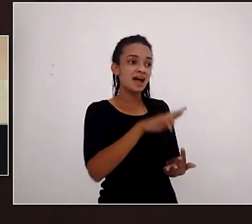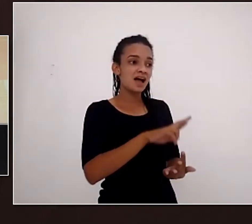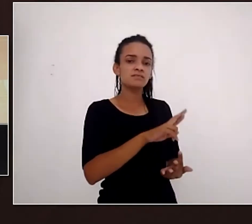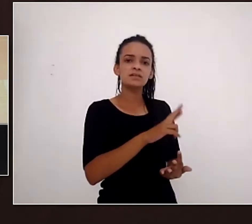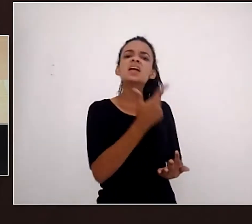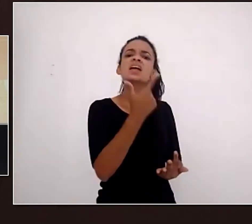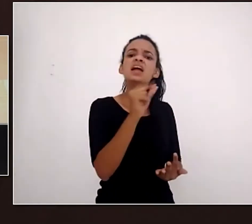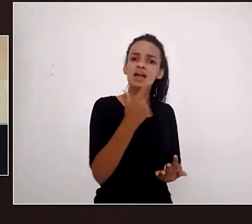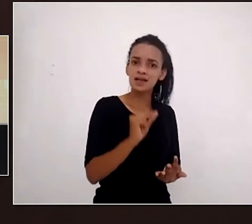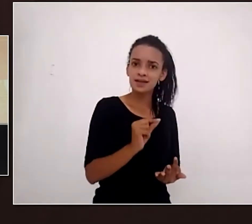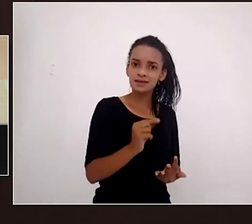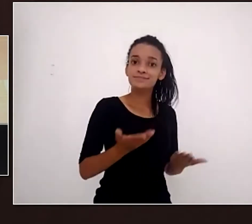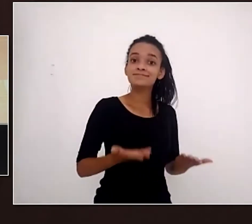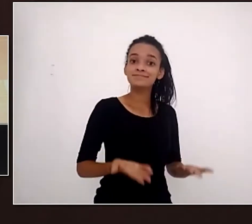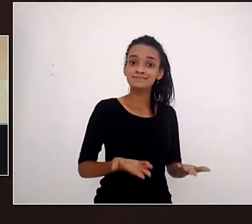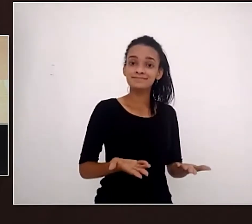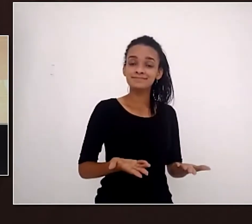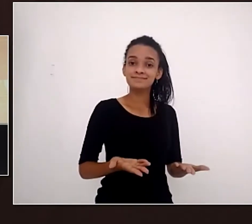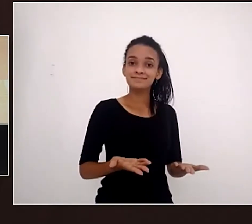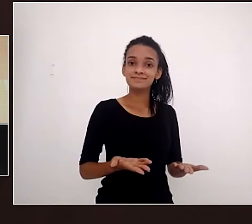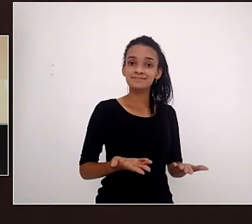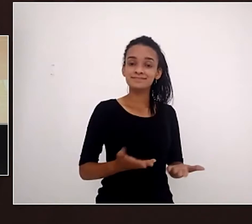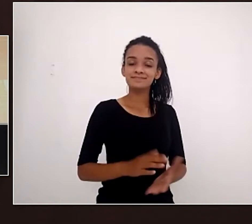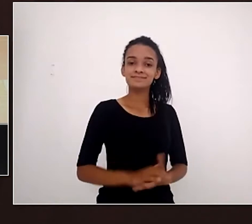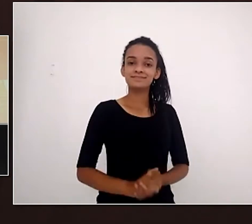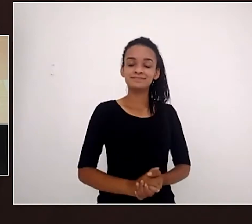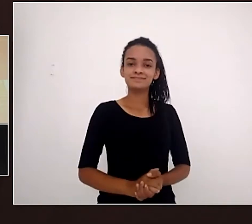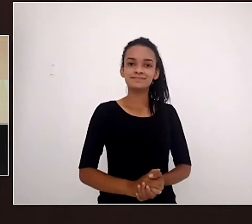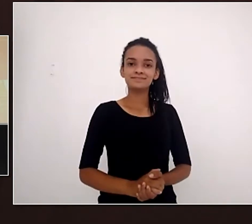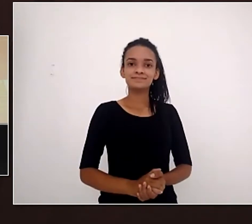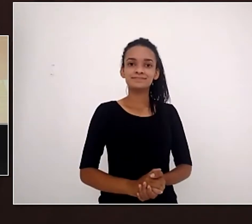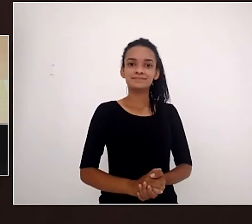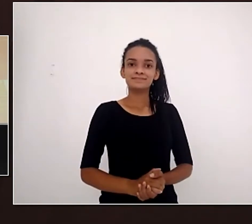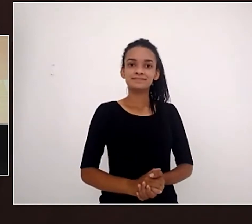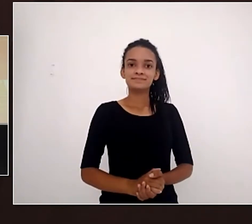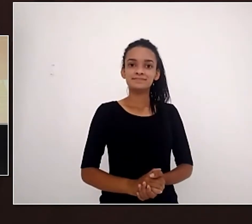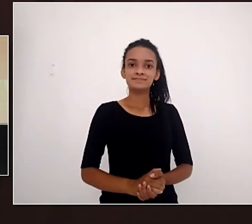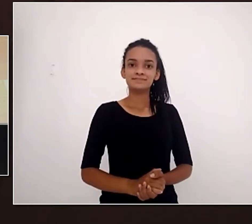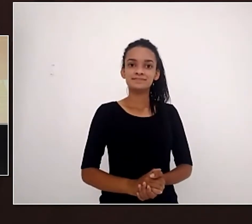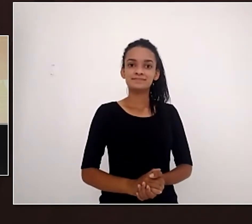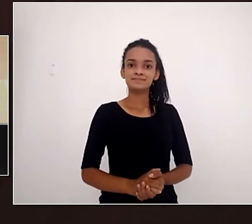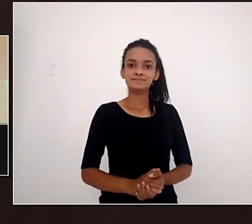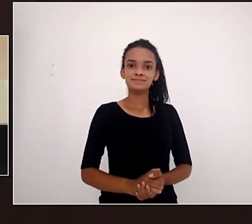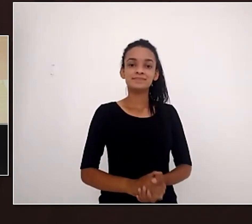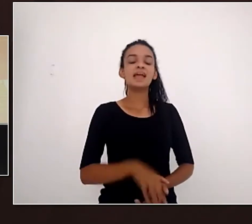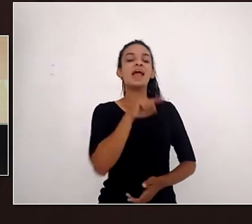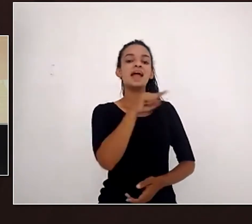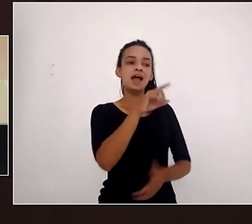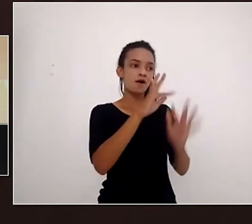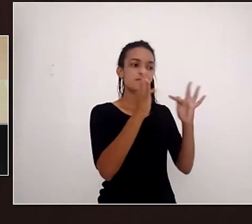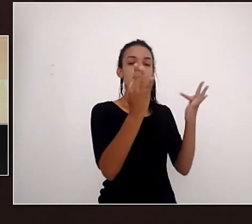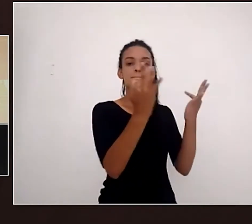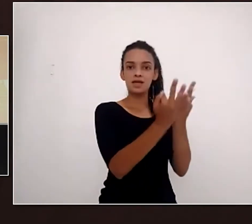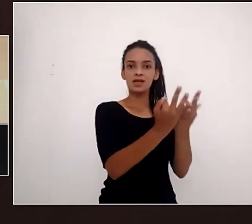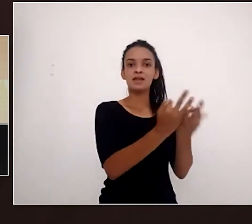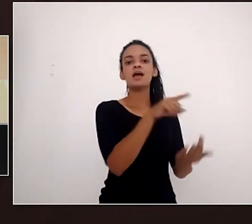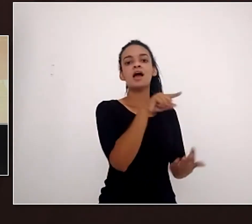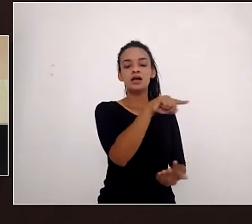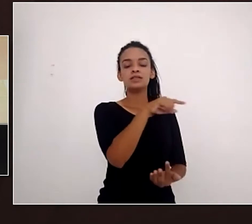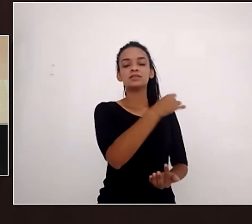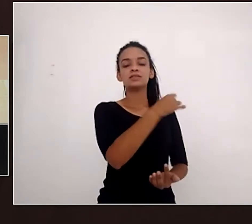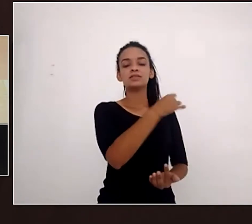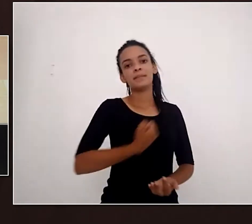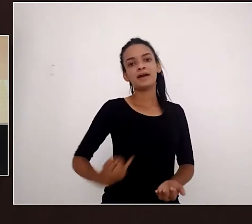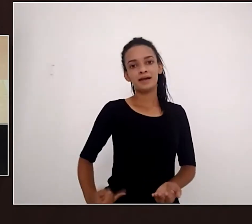Os que estão relacionados ao palácio do imperador. E naquele tempo era o